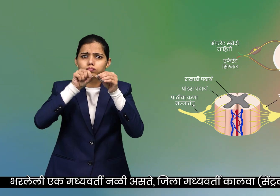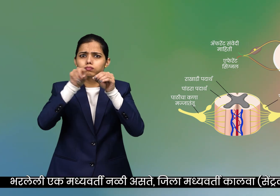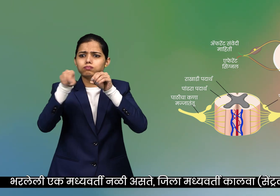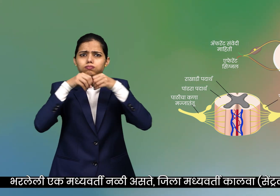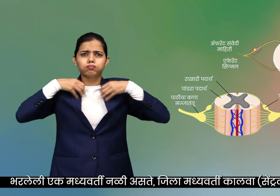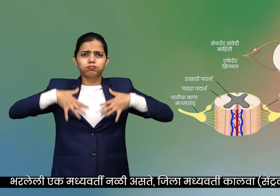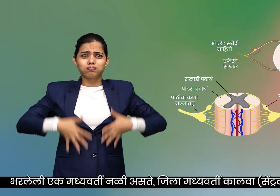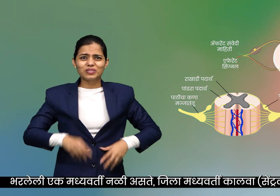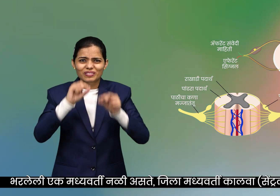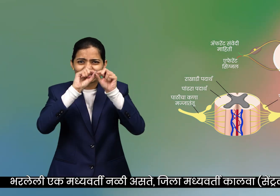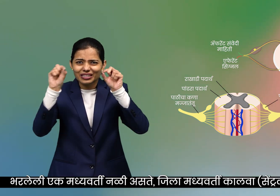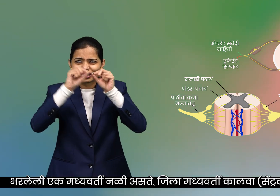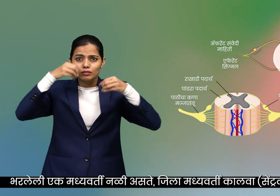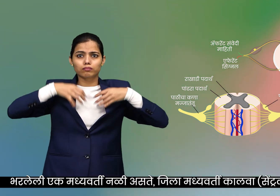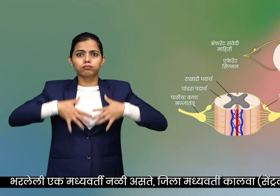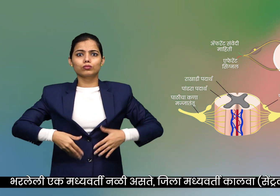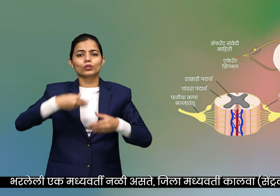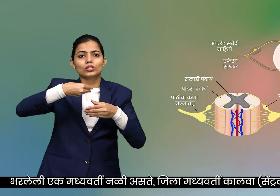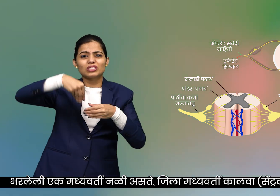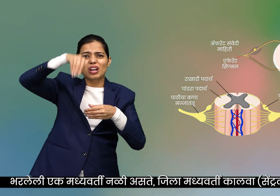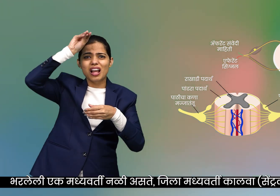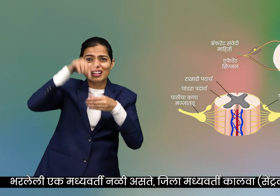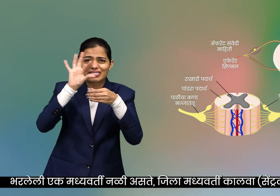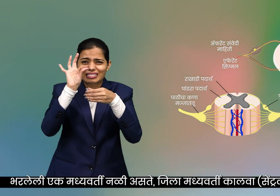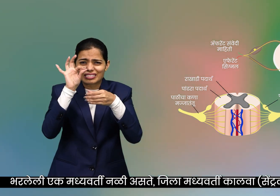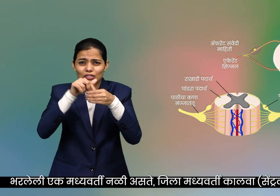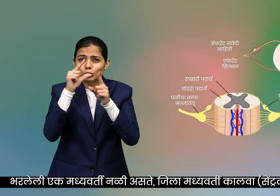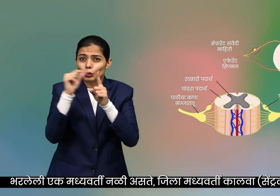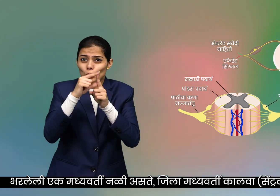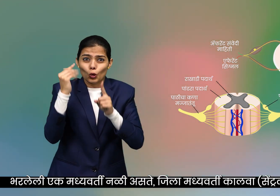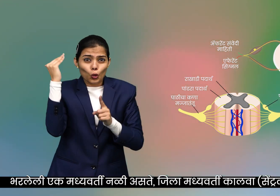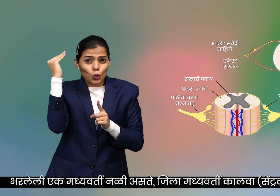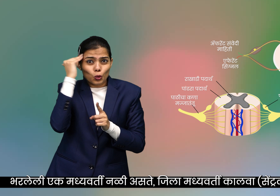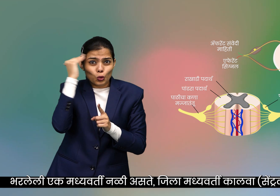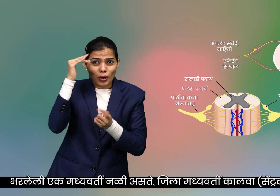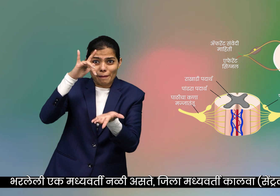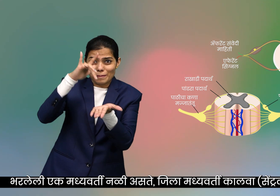भरलेली एक मध्यवर्ती नळी असते, जिला मध्यवर्ती कालवा सेंट्रल कॅनल म्हणतात.